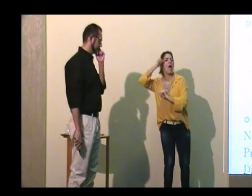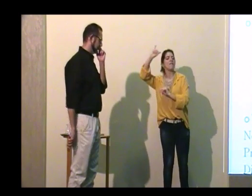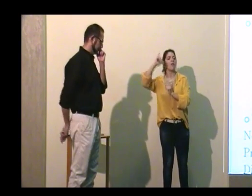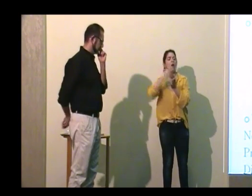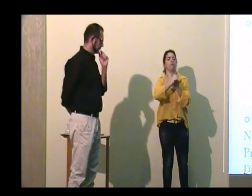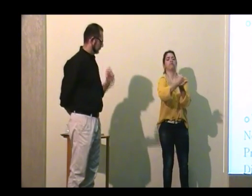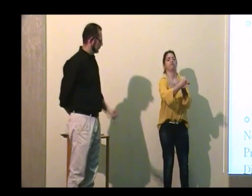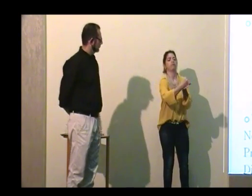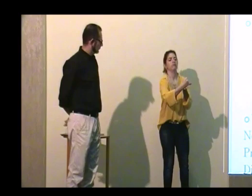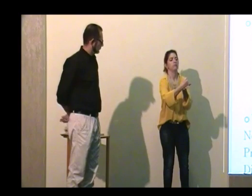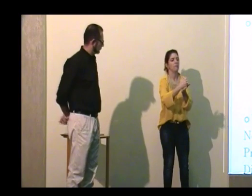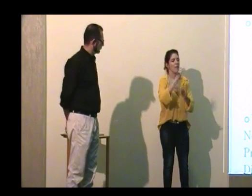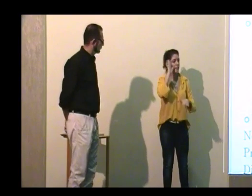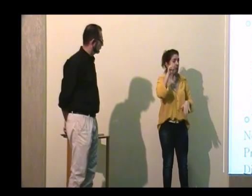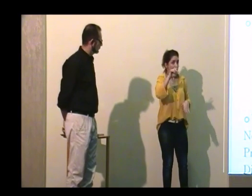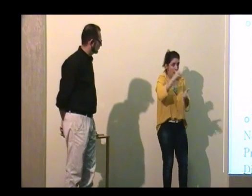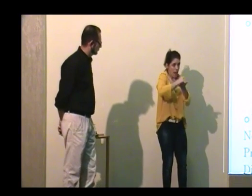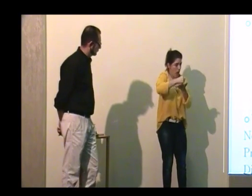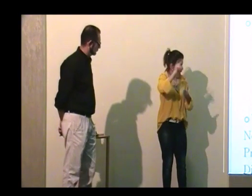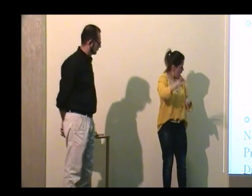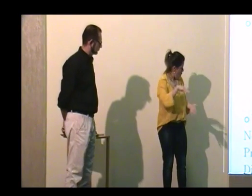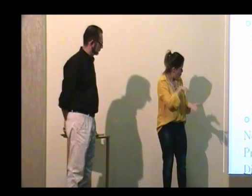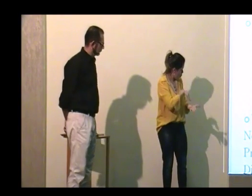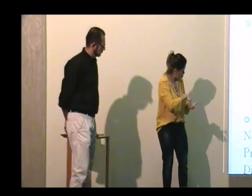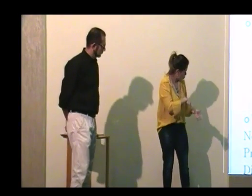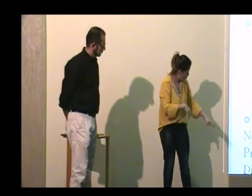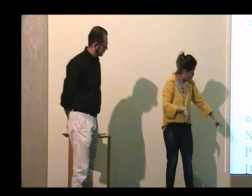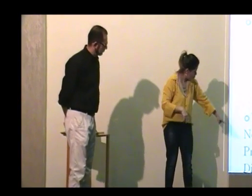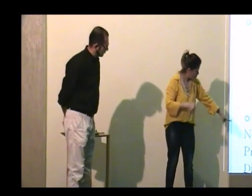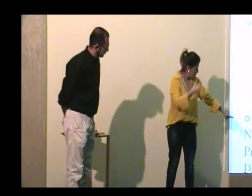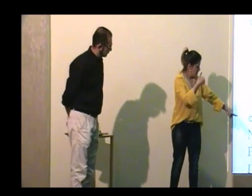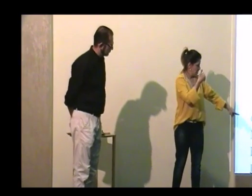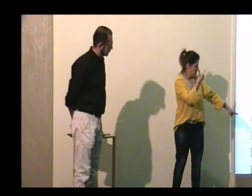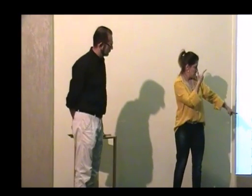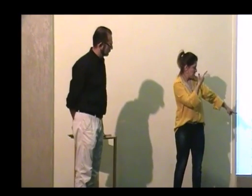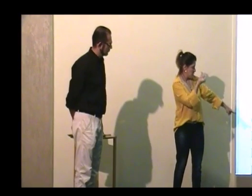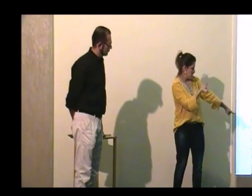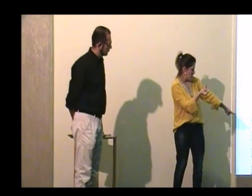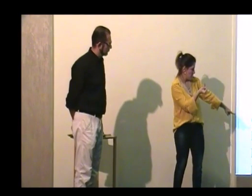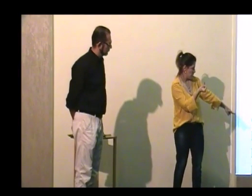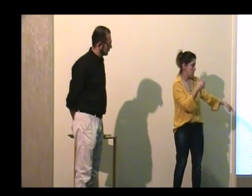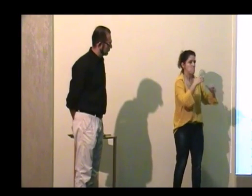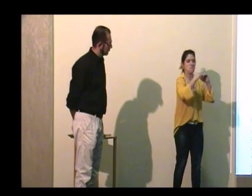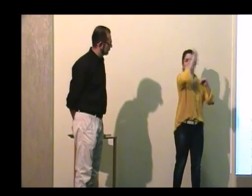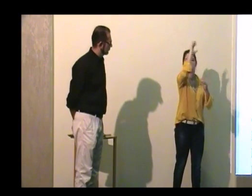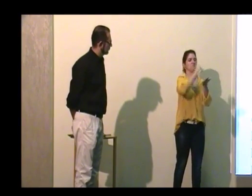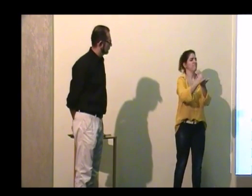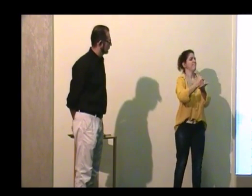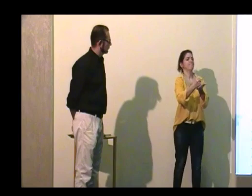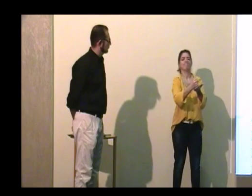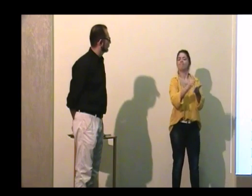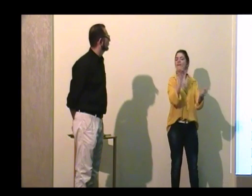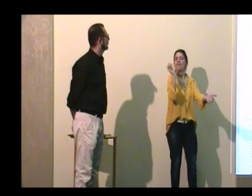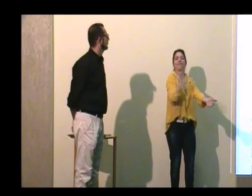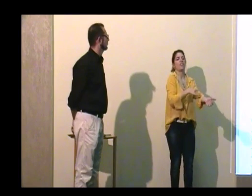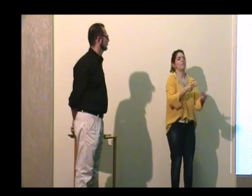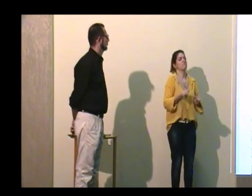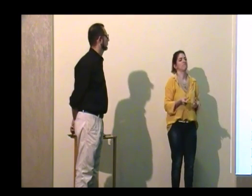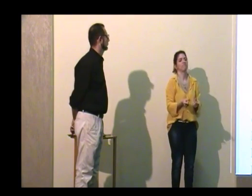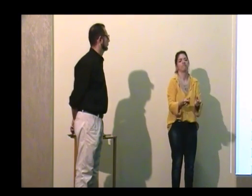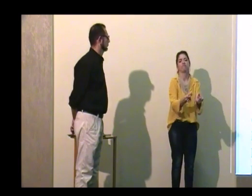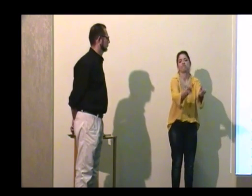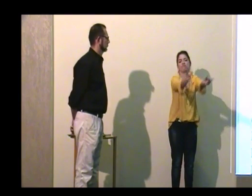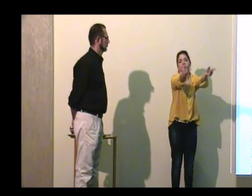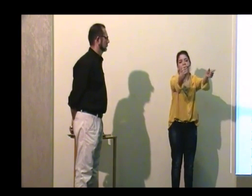E é preciso fazer alguma coisa para evitar que você desenvolva o diabetes. Se você